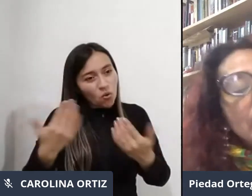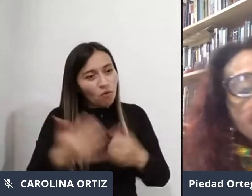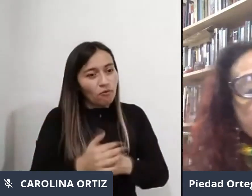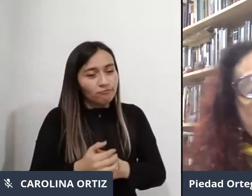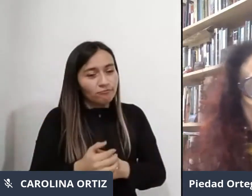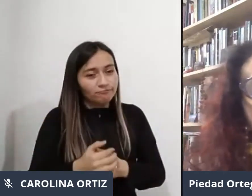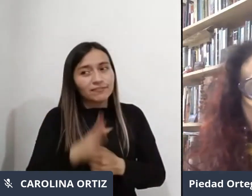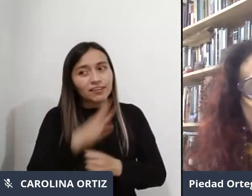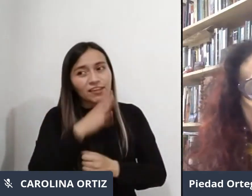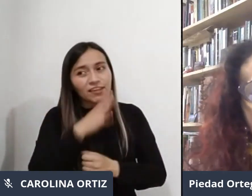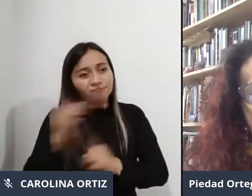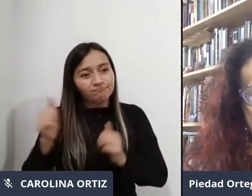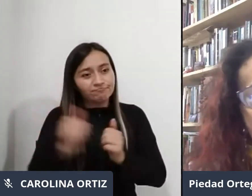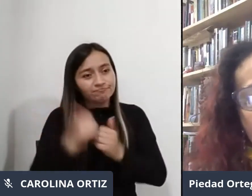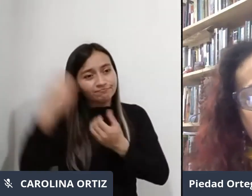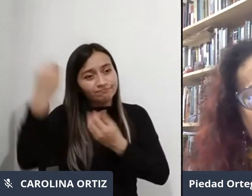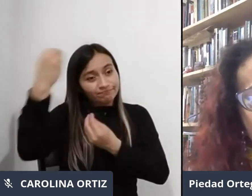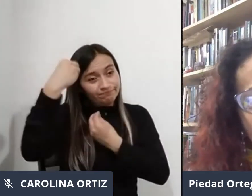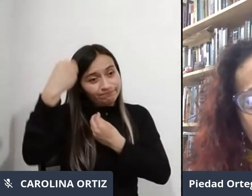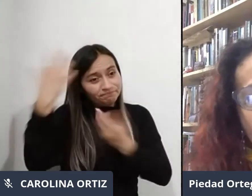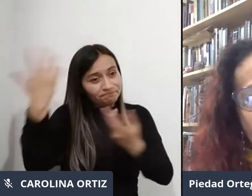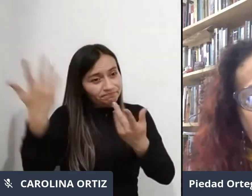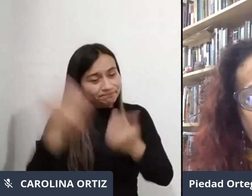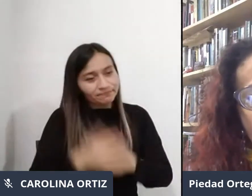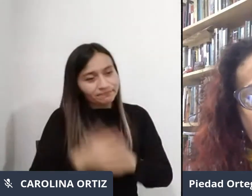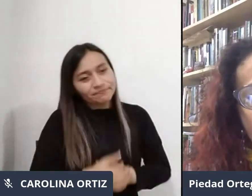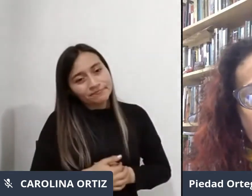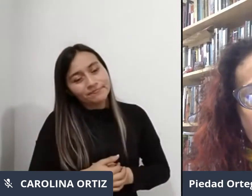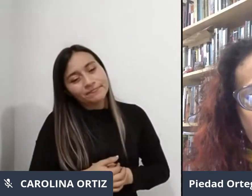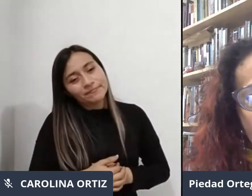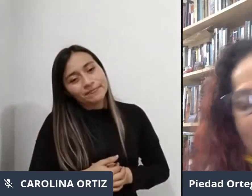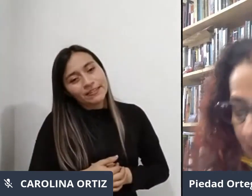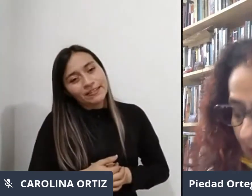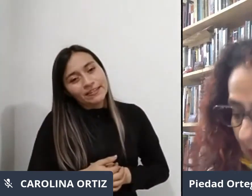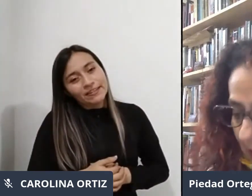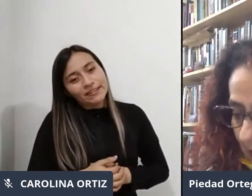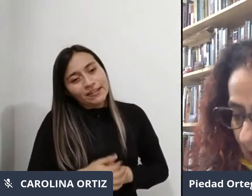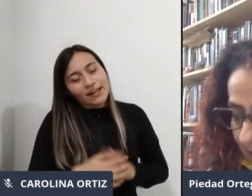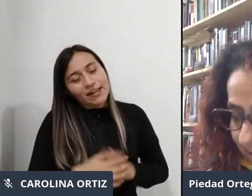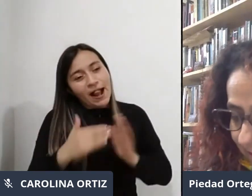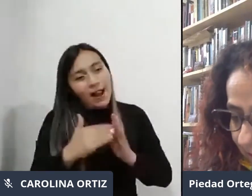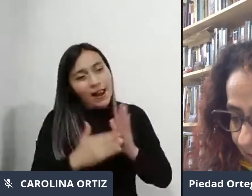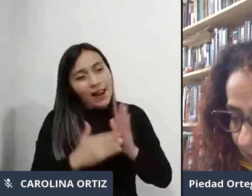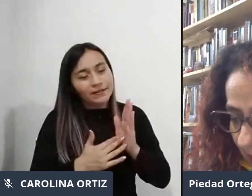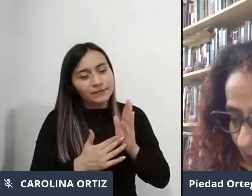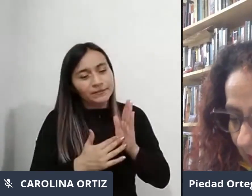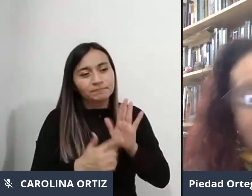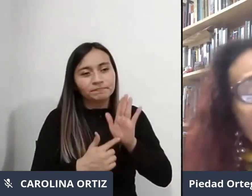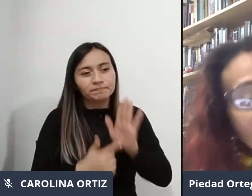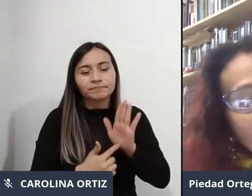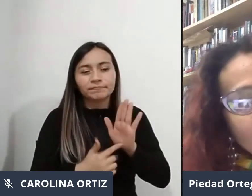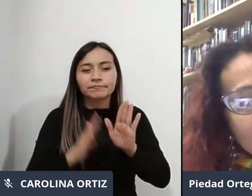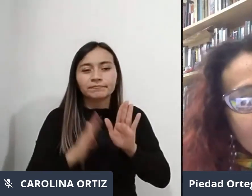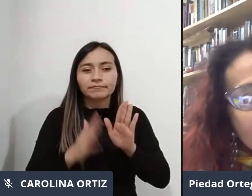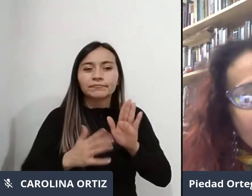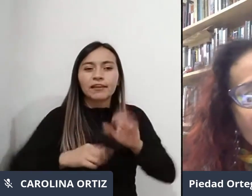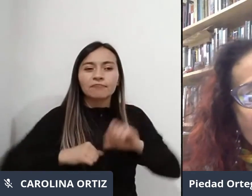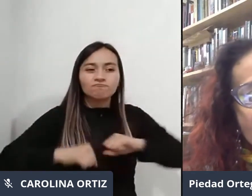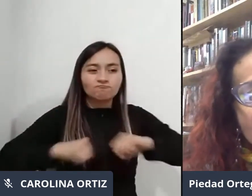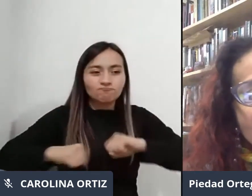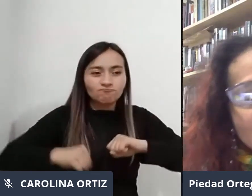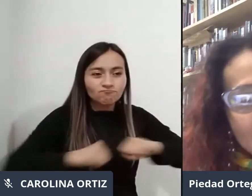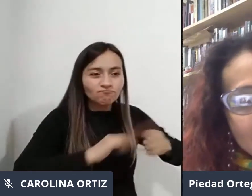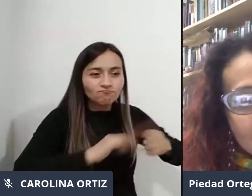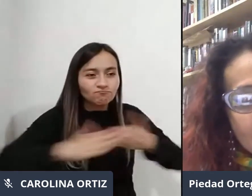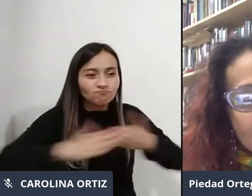resaltar este repertorio de acciones colectivas que se están produciendo, que